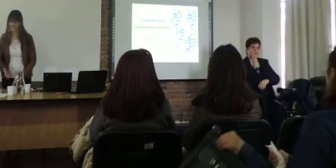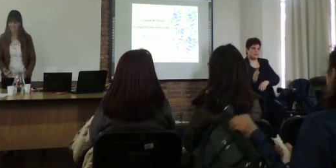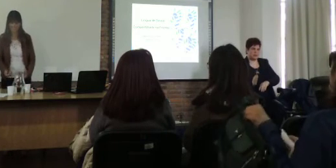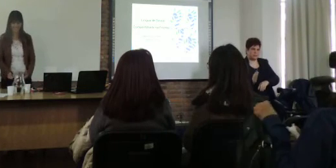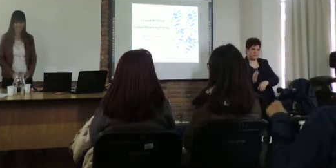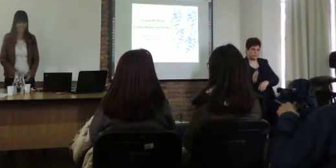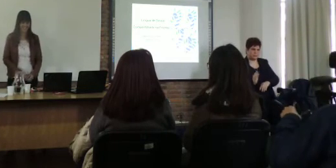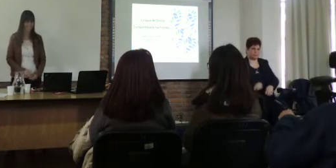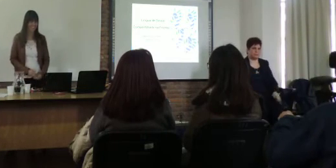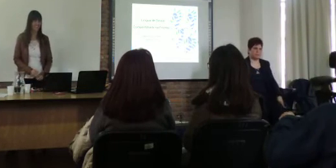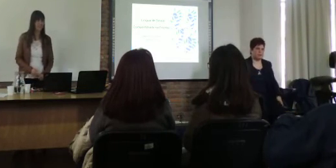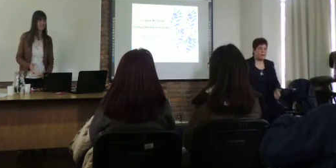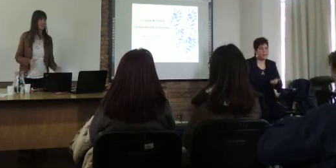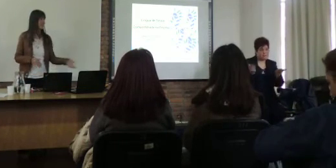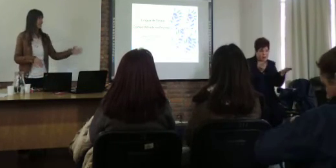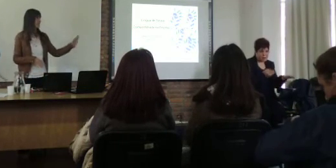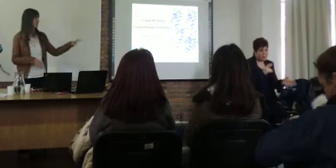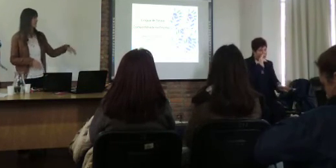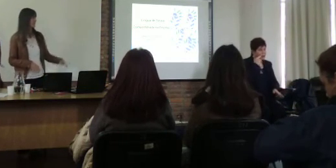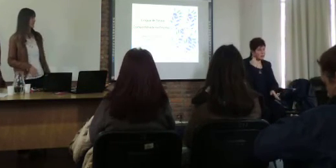Mariana. Gracias.